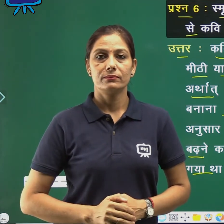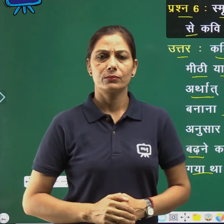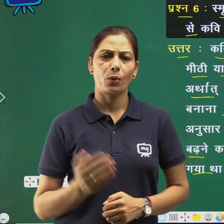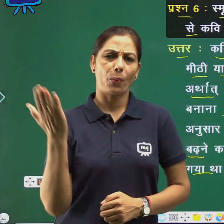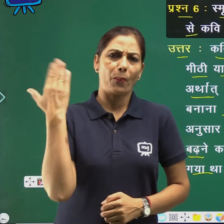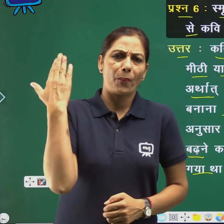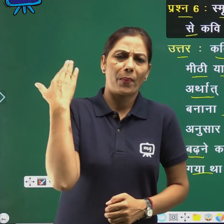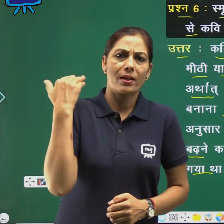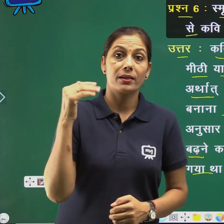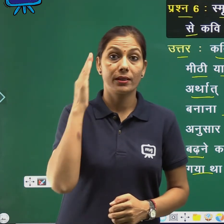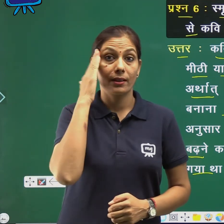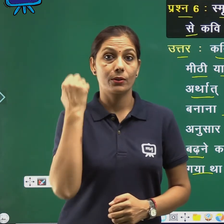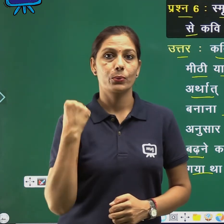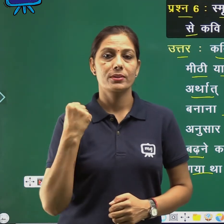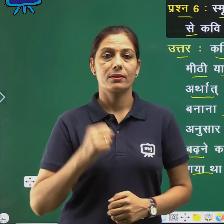पुरानी यादों के साथ